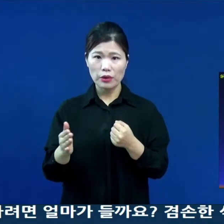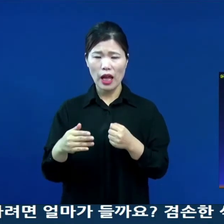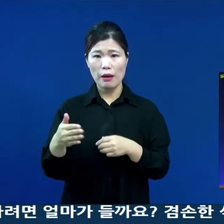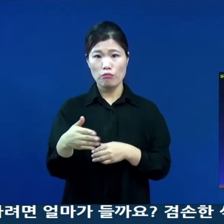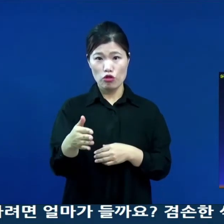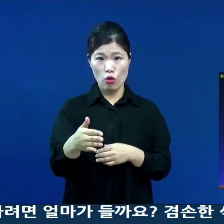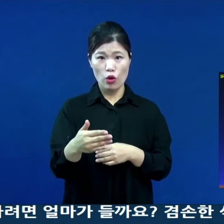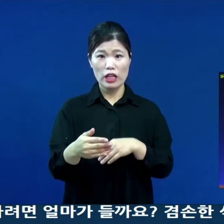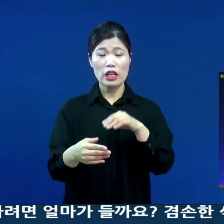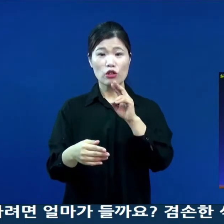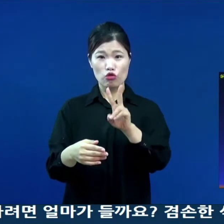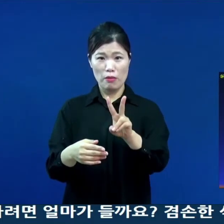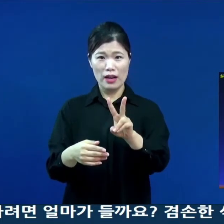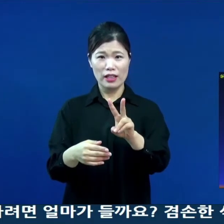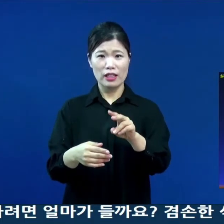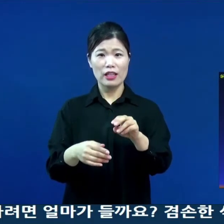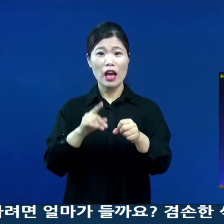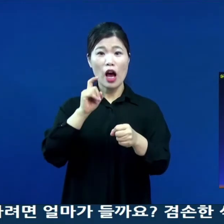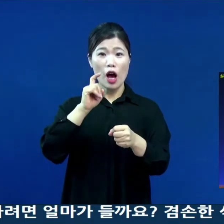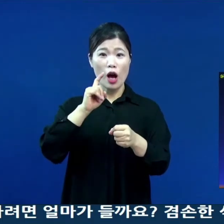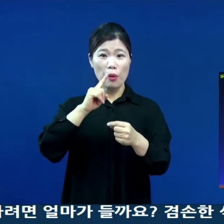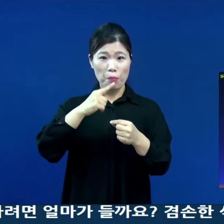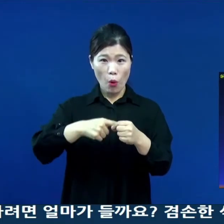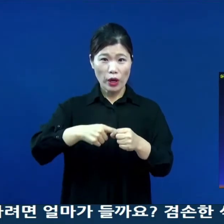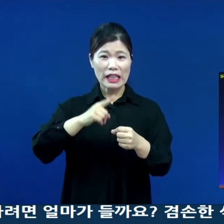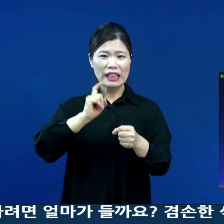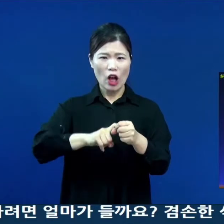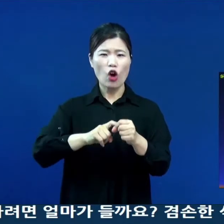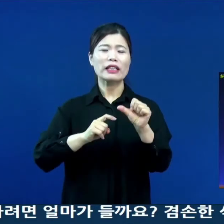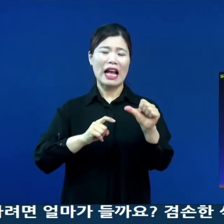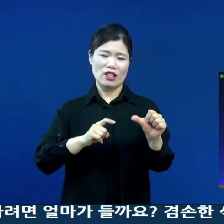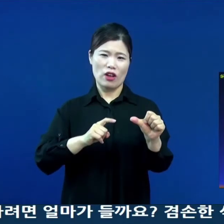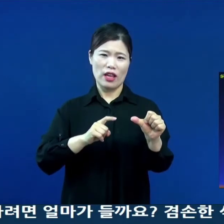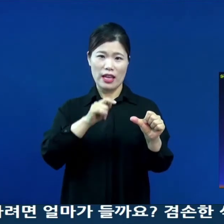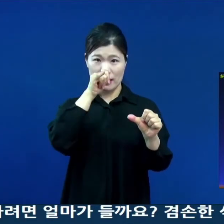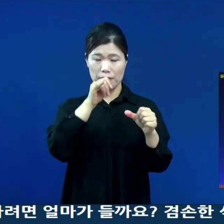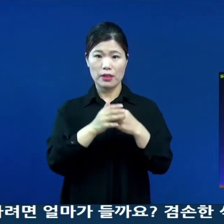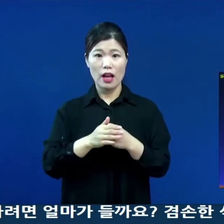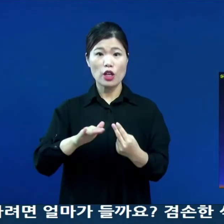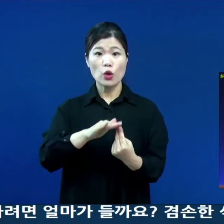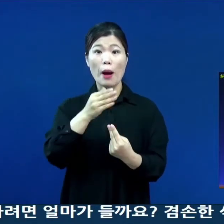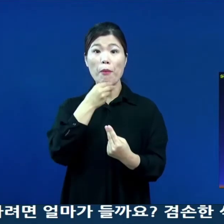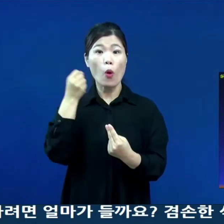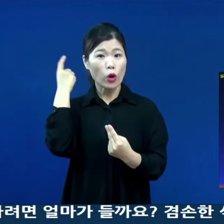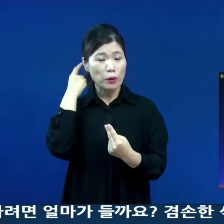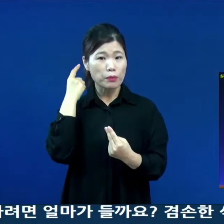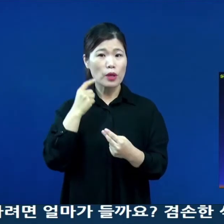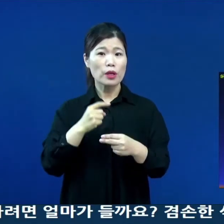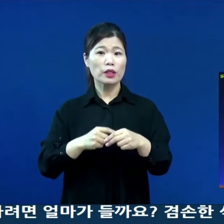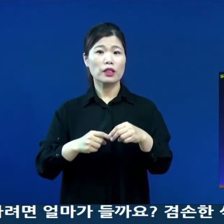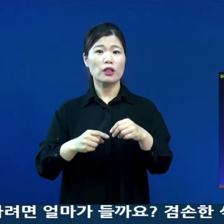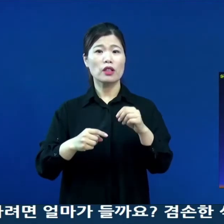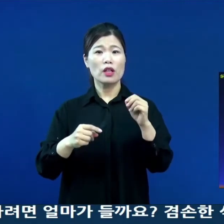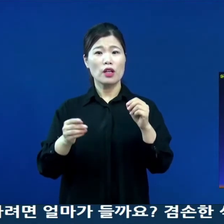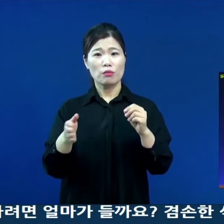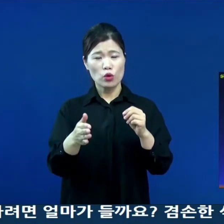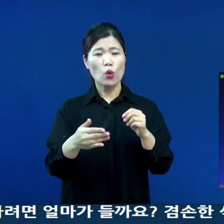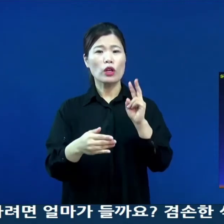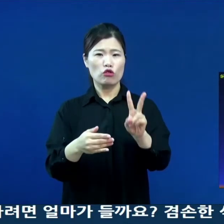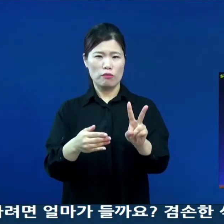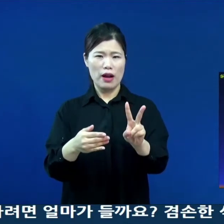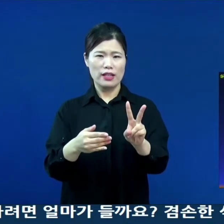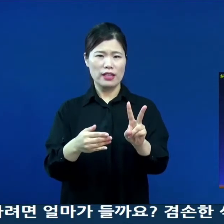물고기 2마리, 보리떡 5개. 요한복음에 보면 이 물고기 2마리, 보리떡 5개를